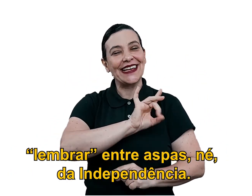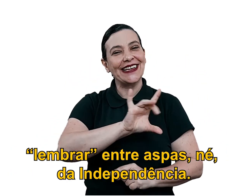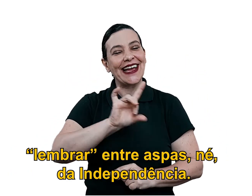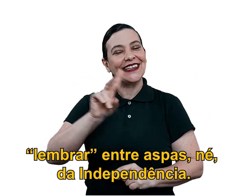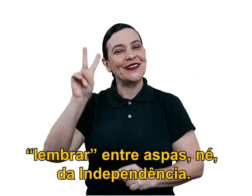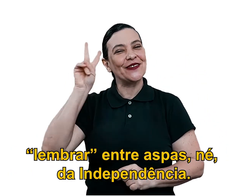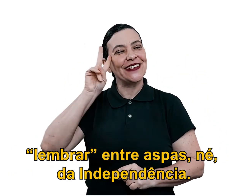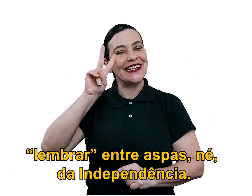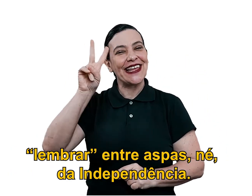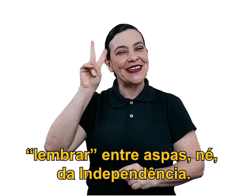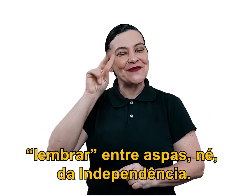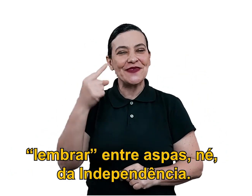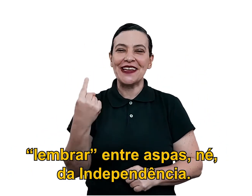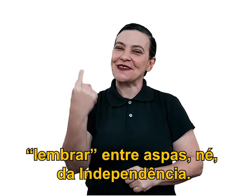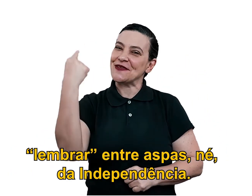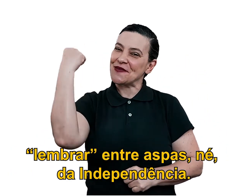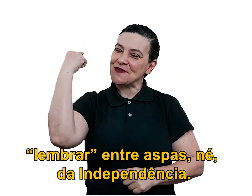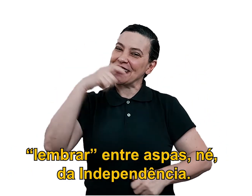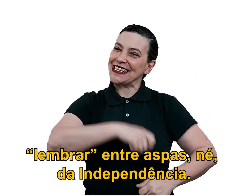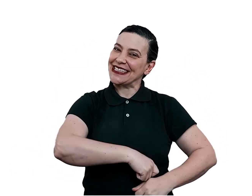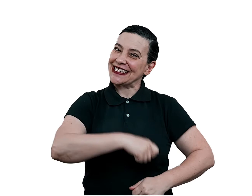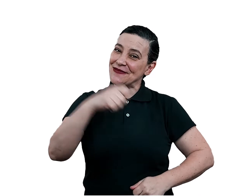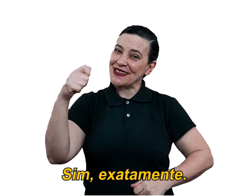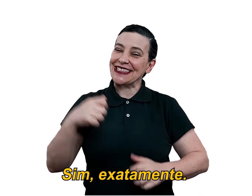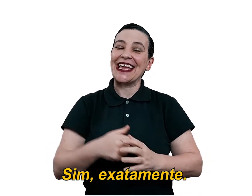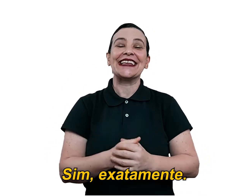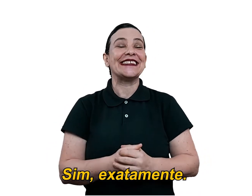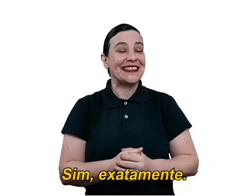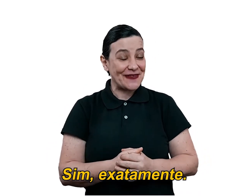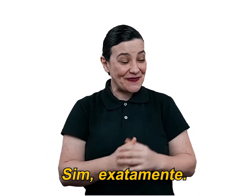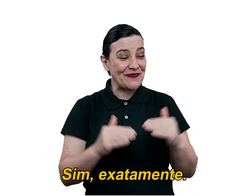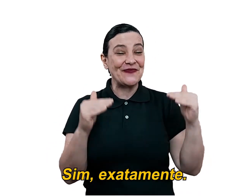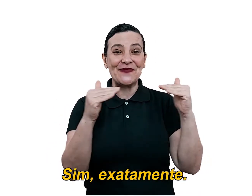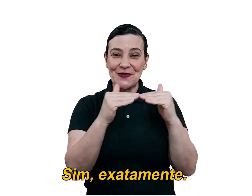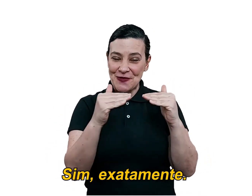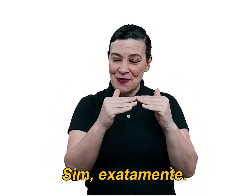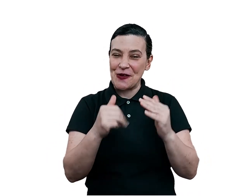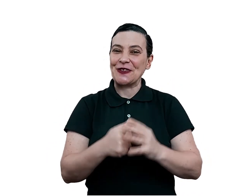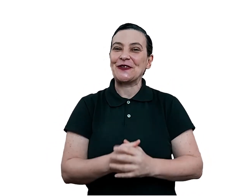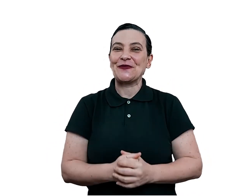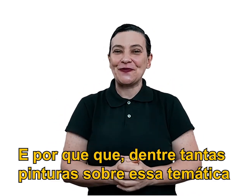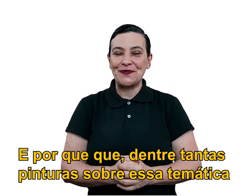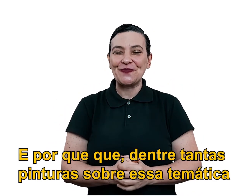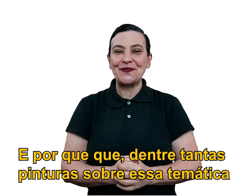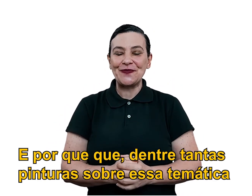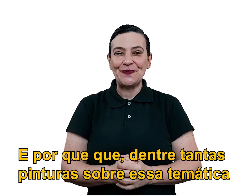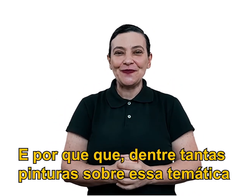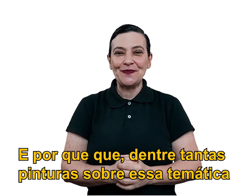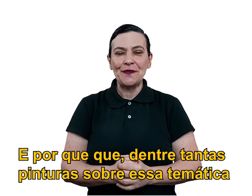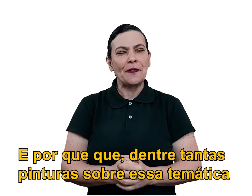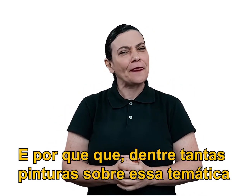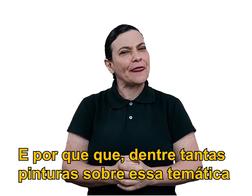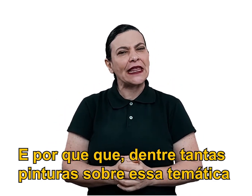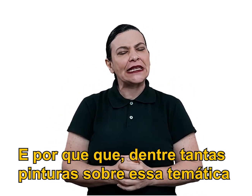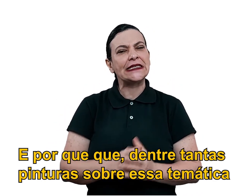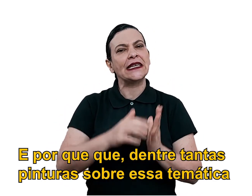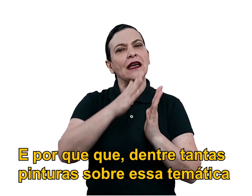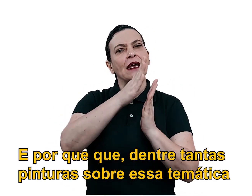lembrar, entre aspas, né, da independência. Sim, exatamente. E por que dentre tantas pinturas sobre